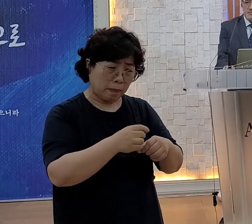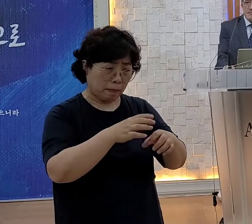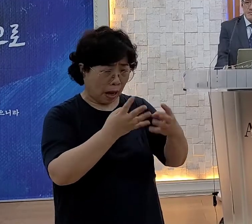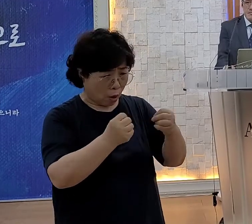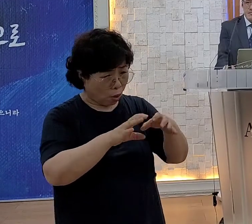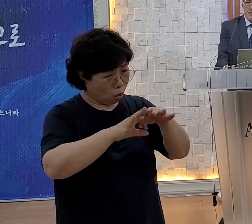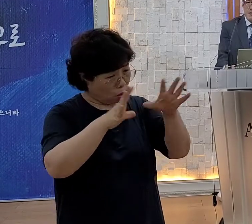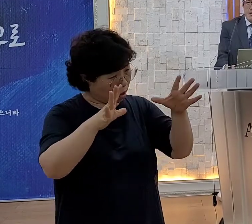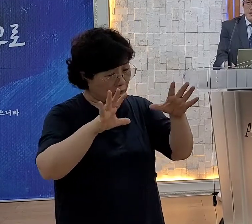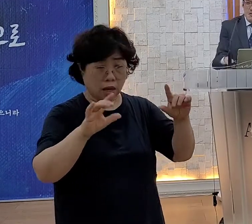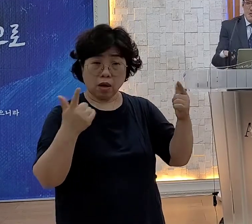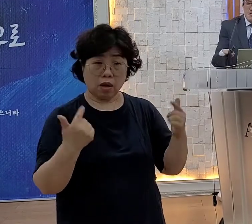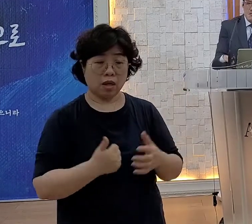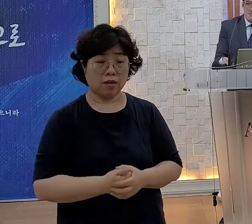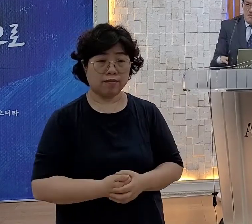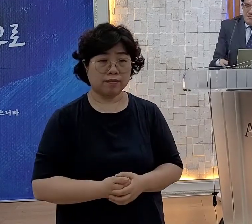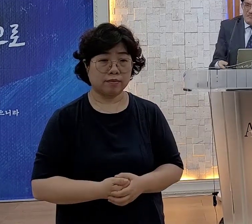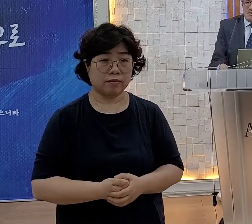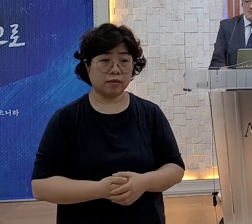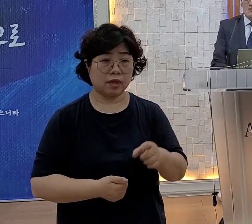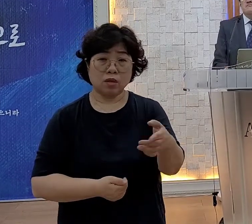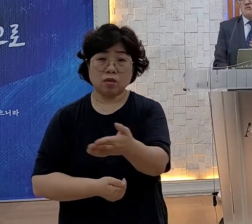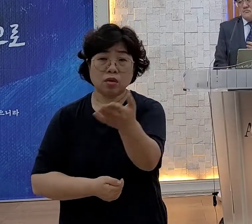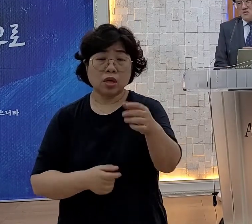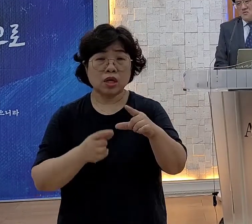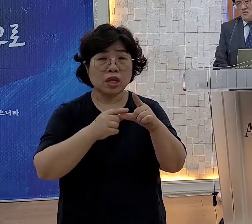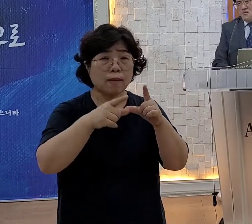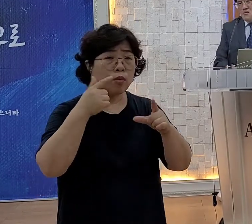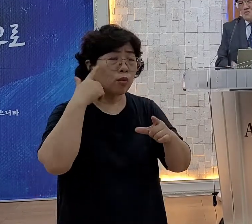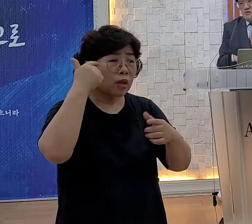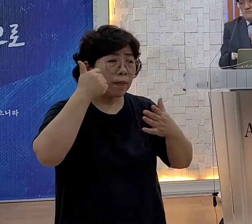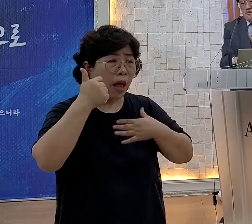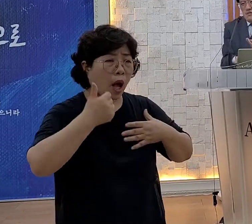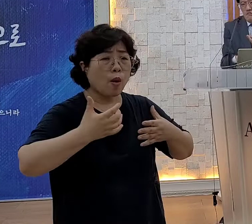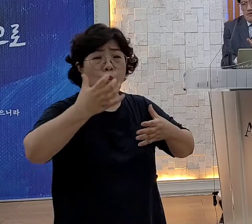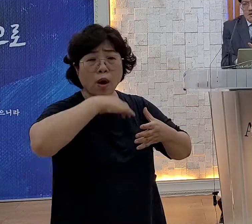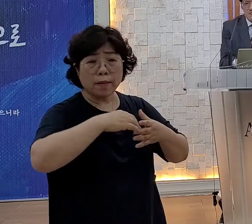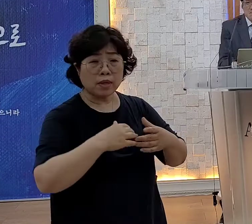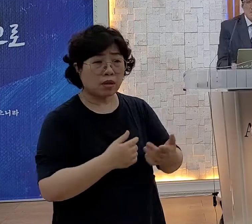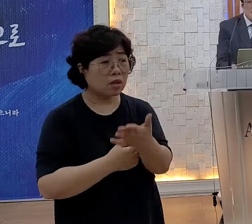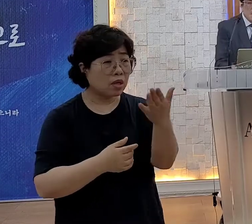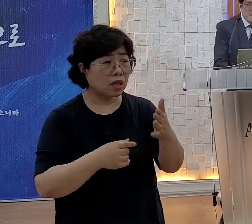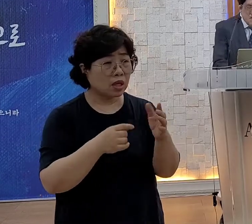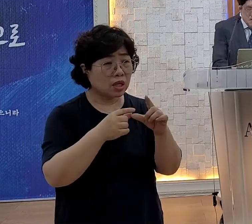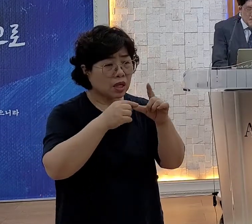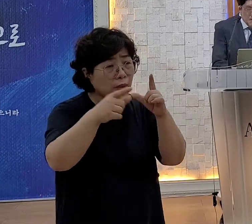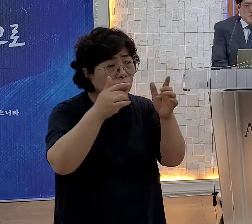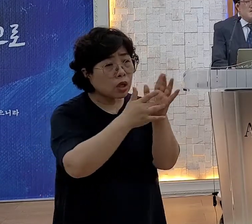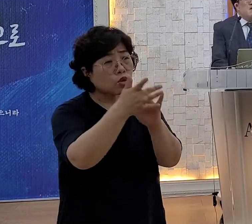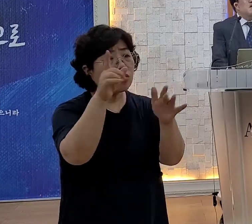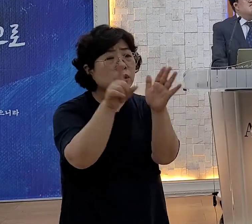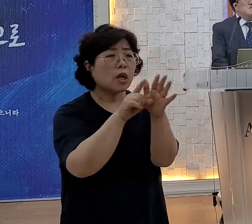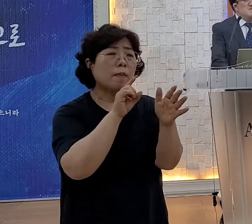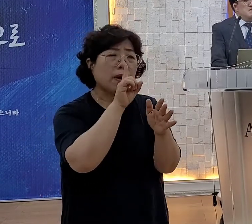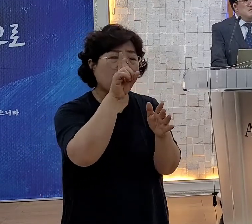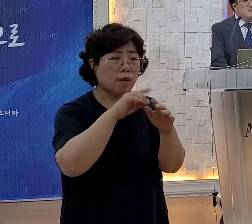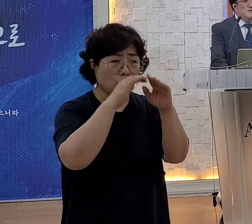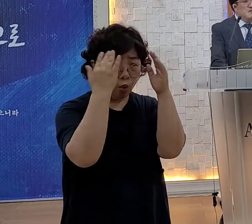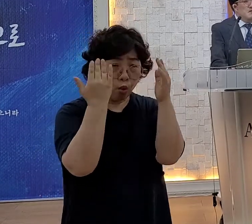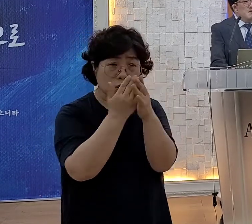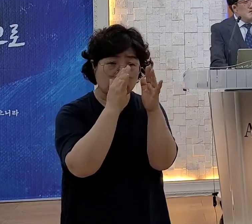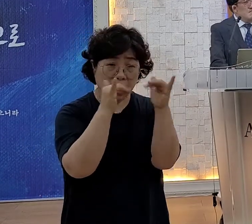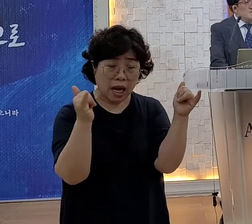거예요. 여기 있는 대부분의 사람, 저를 포함해서 예수 믿는다고 하는 사람들 중에 대부분의 사람들이 어떤 생각 갖고